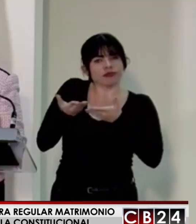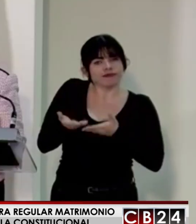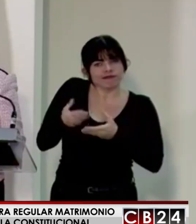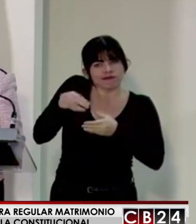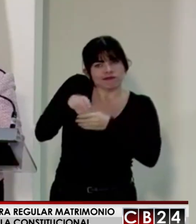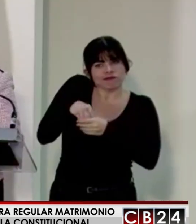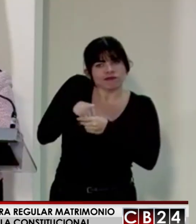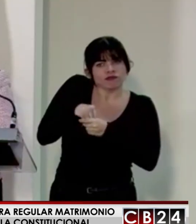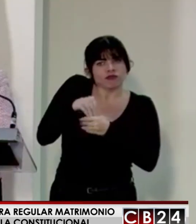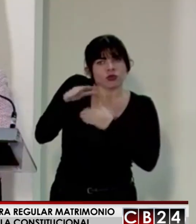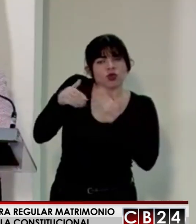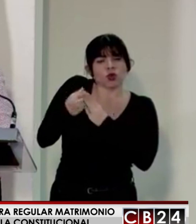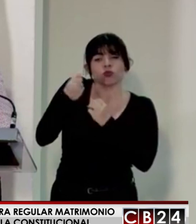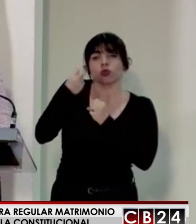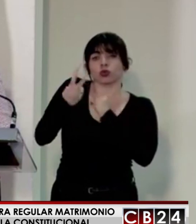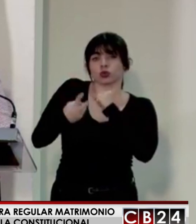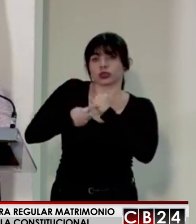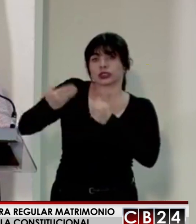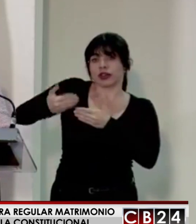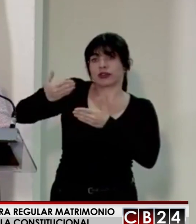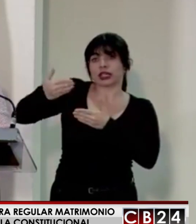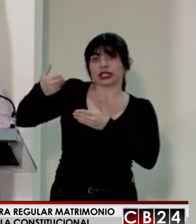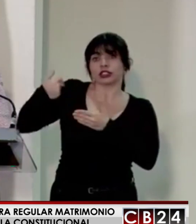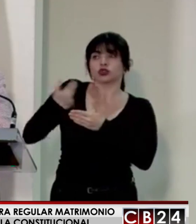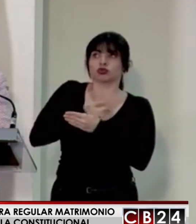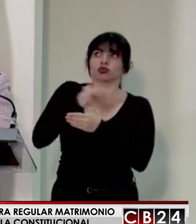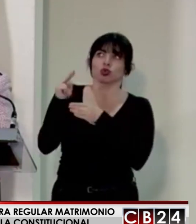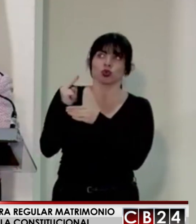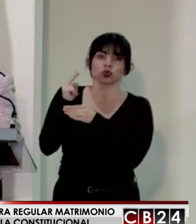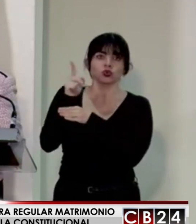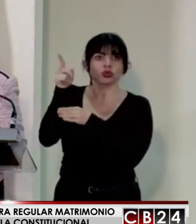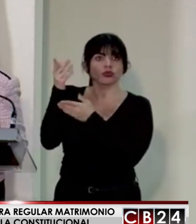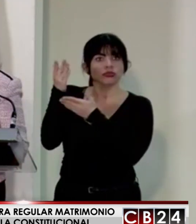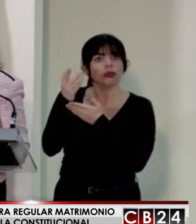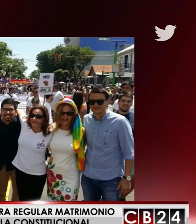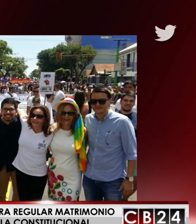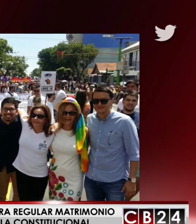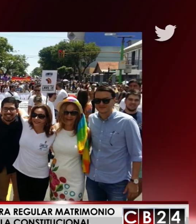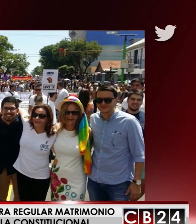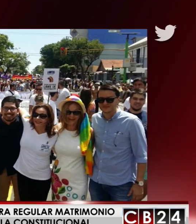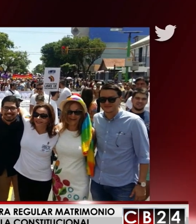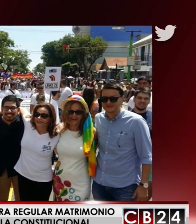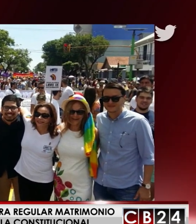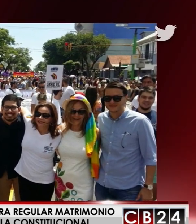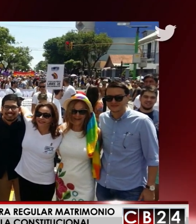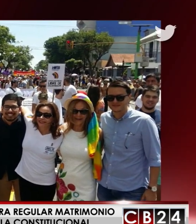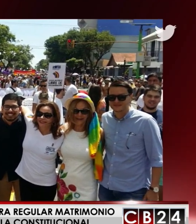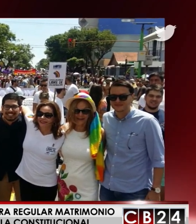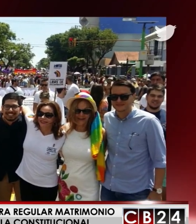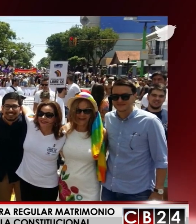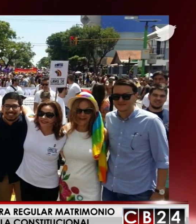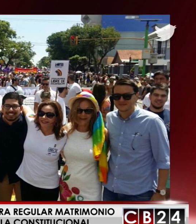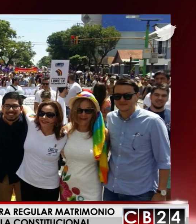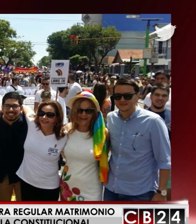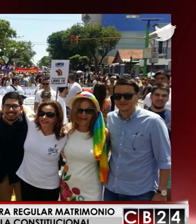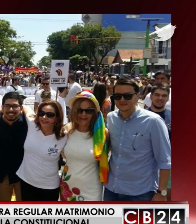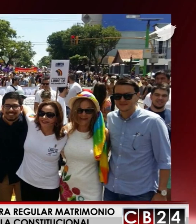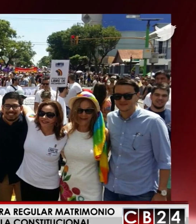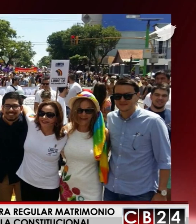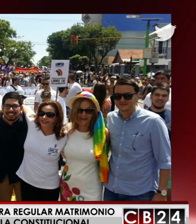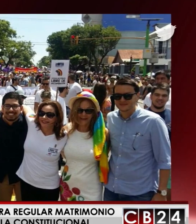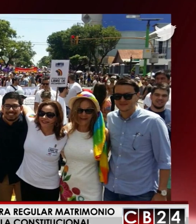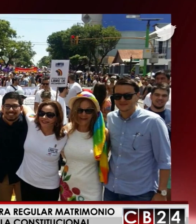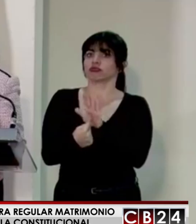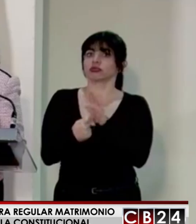El pronunciamiento, que está en línea con la opinión consultiva de la Corte Interamericana de Derechos Humanos, allana el camino para que Costa Rica sea el primer país